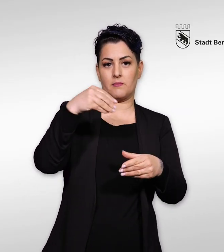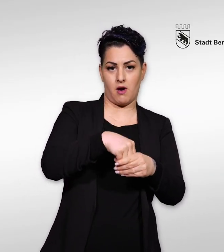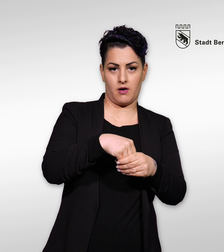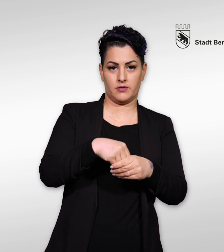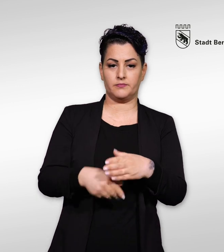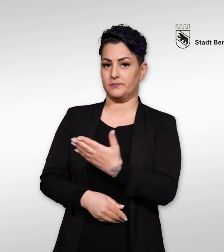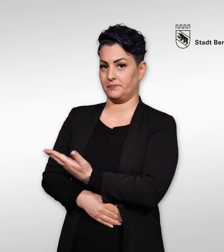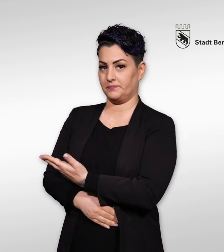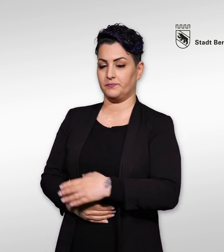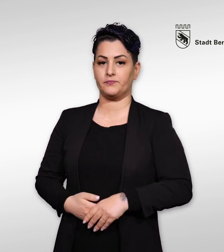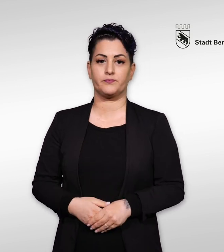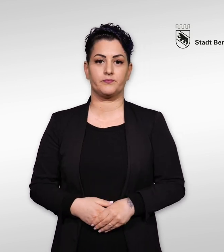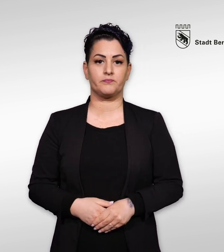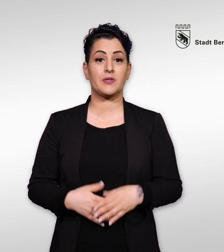Sechstens Antwortkuvert verpacken